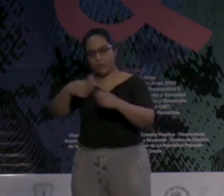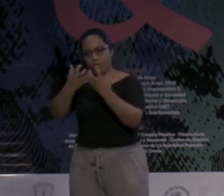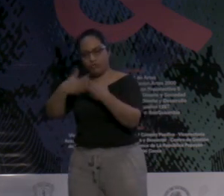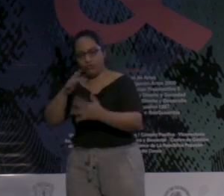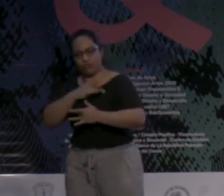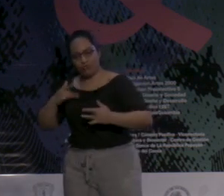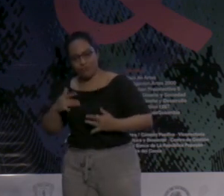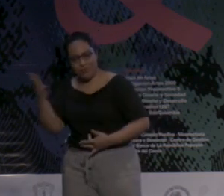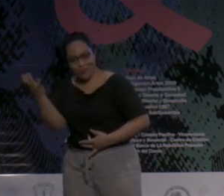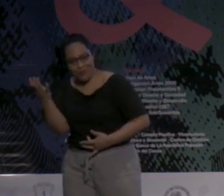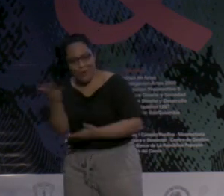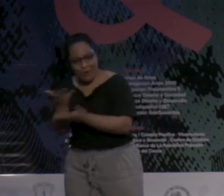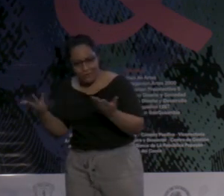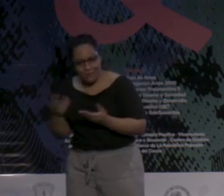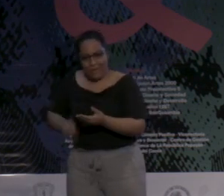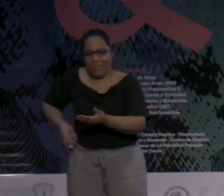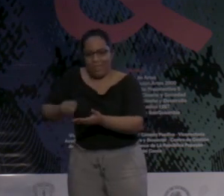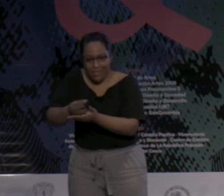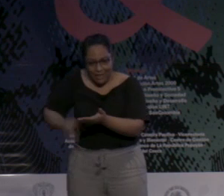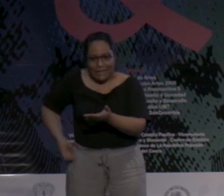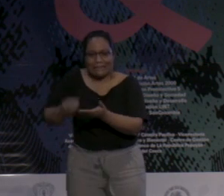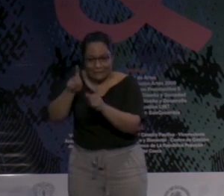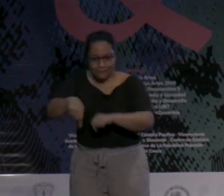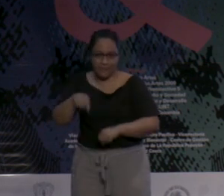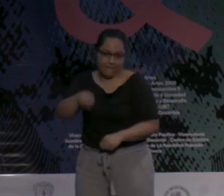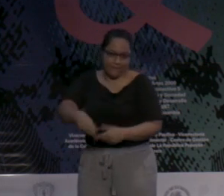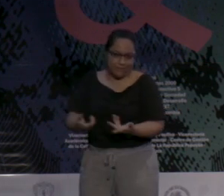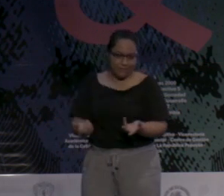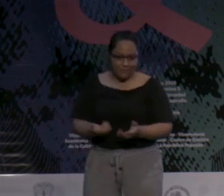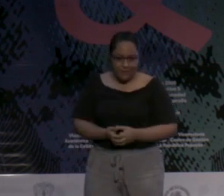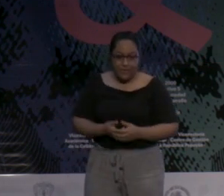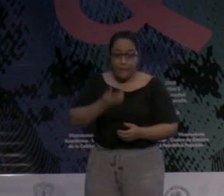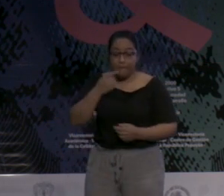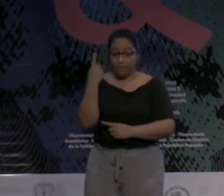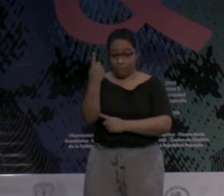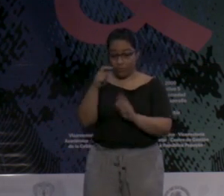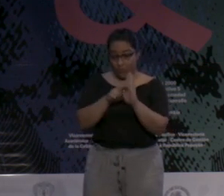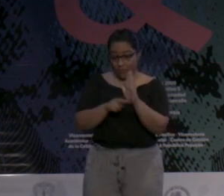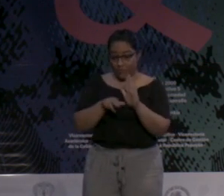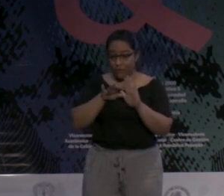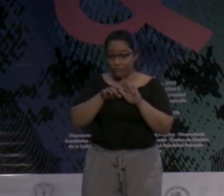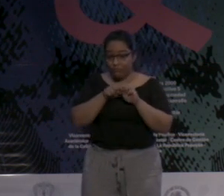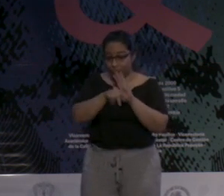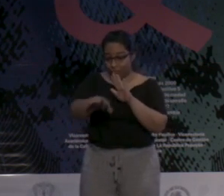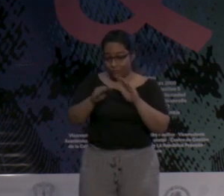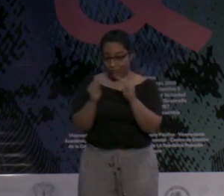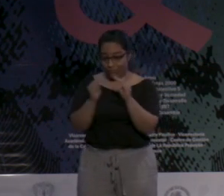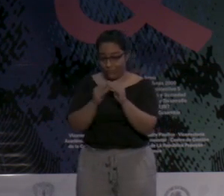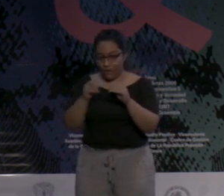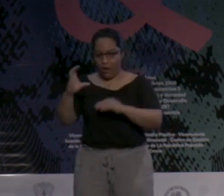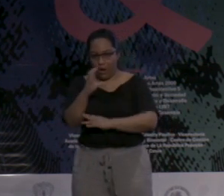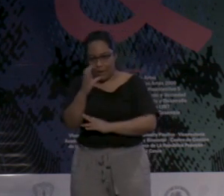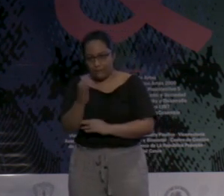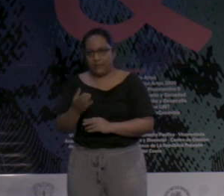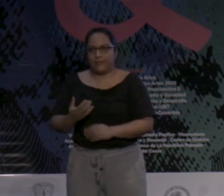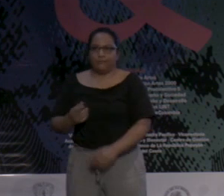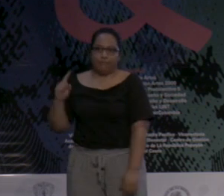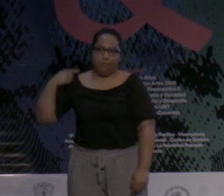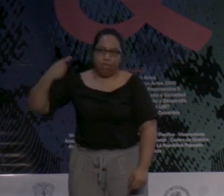pero al ingresar a los servicios pues obviamente ingresan a los deberes económicos. Las políticas de vivienda de nuestro país, desde el gobierno de